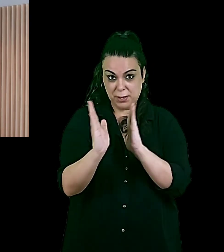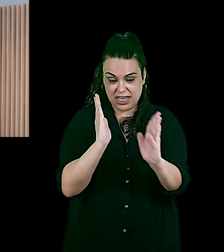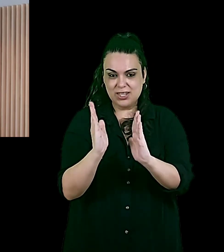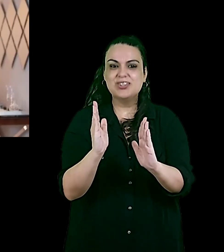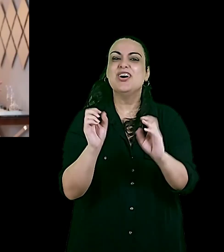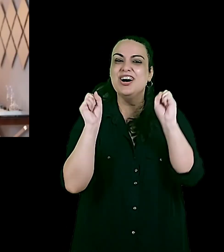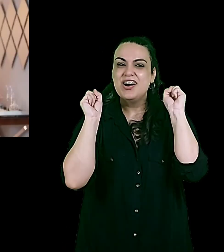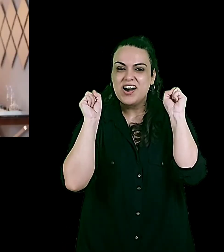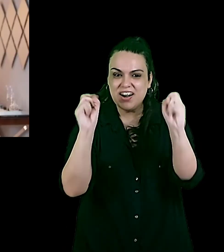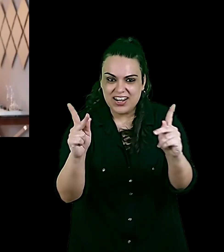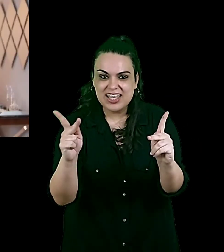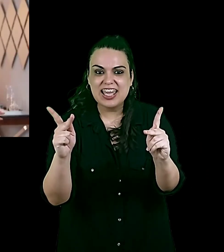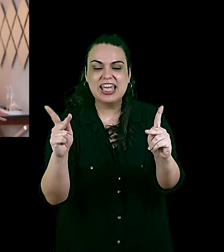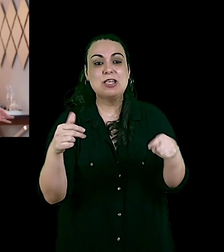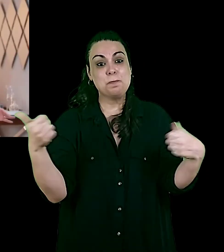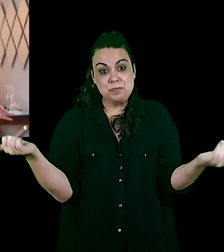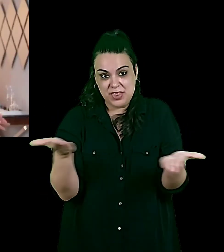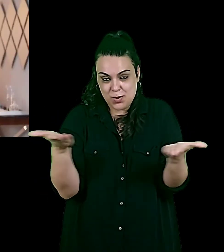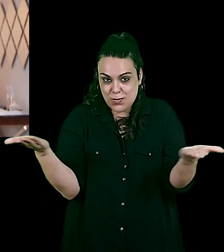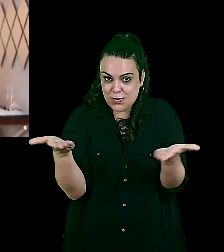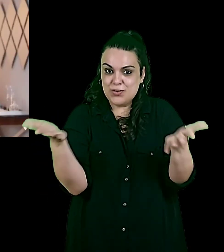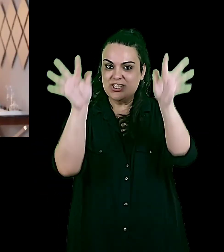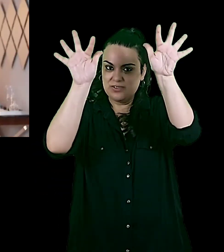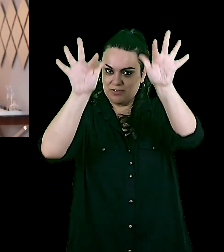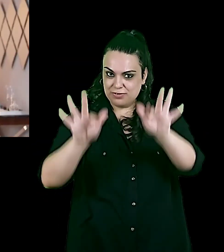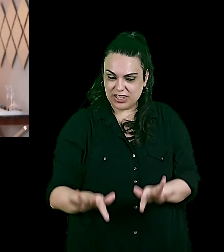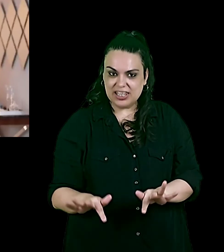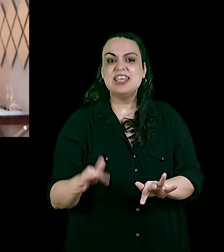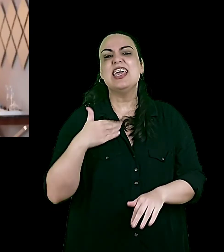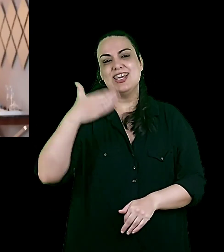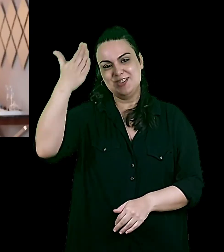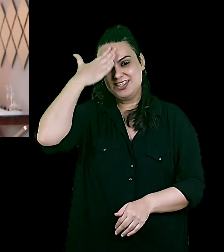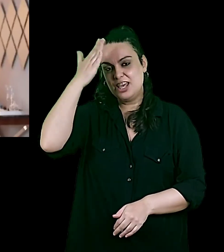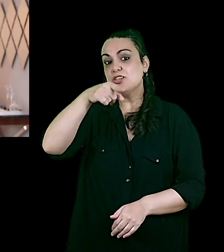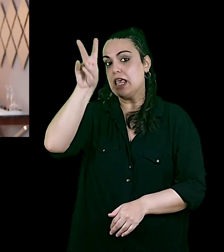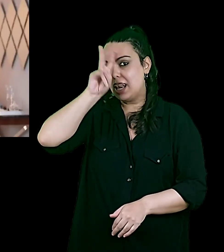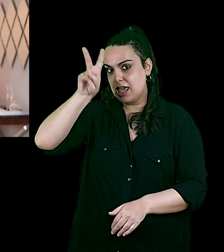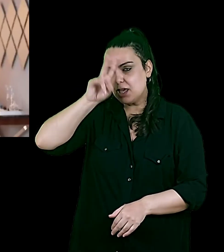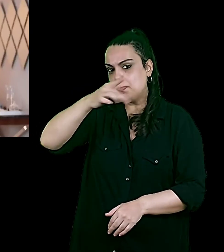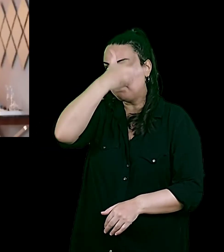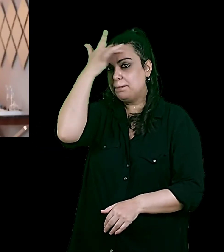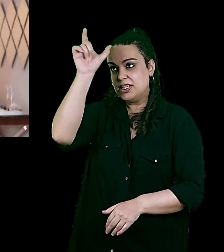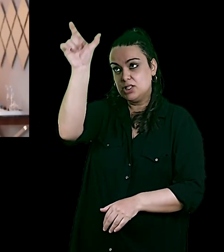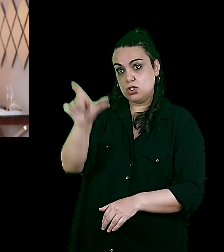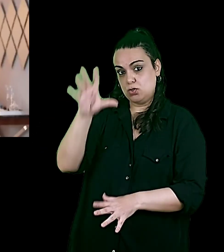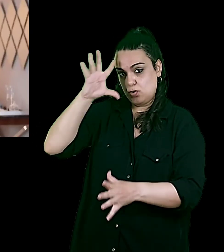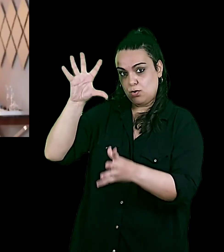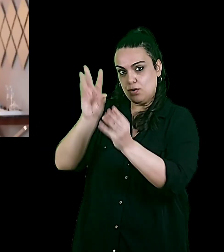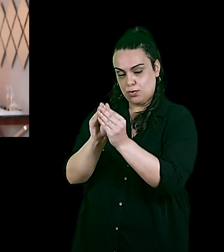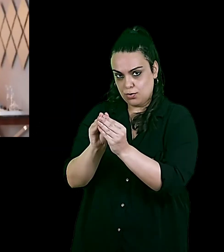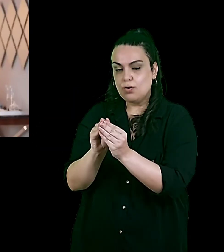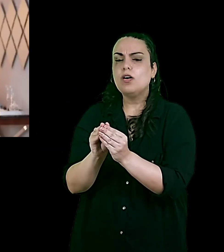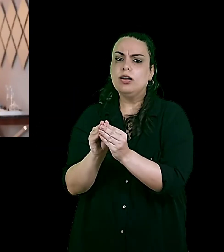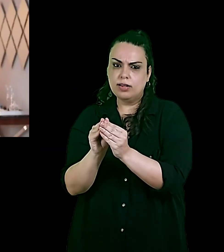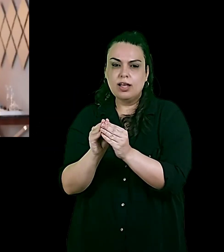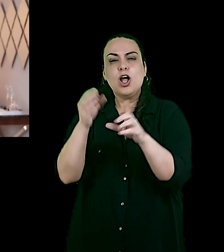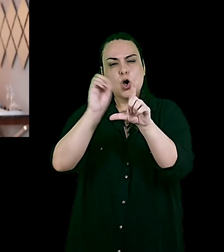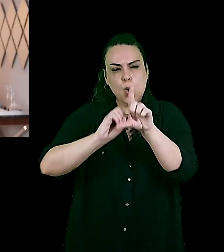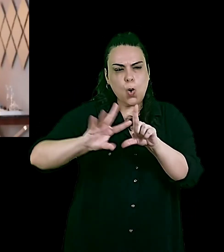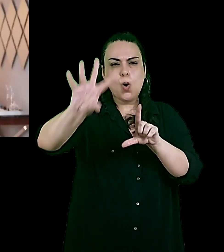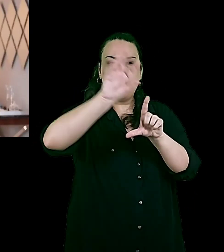desse período. É isso, galera. Hoje a gente fica por aqui. Eu sei que você lembrou de alguém enquanto nós ministrávamos a aula de